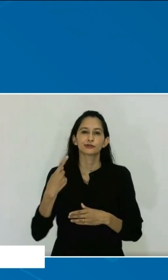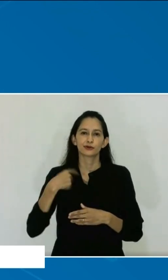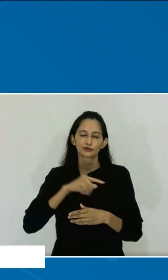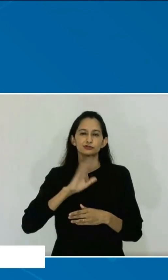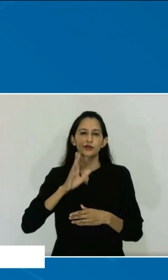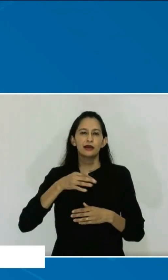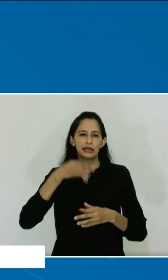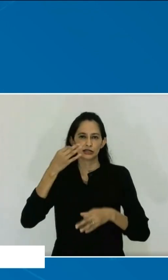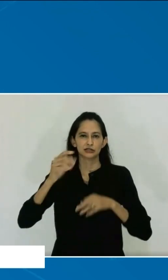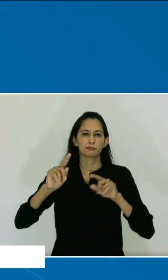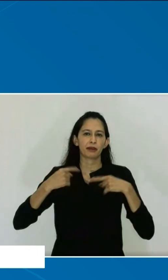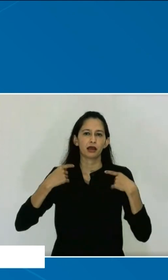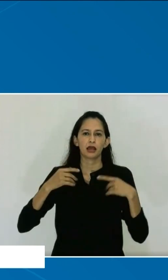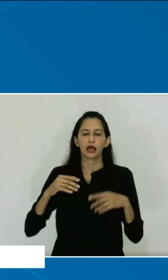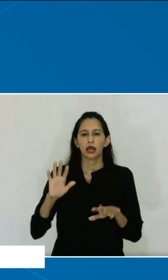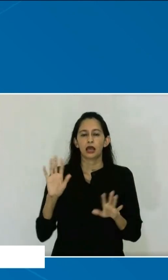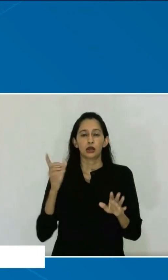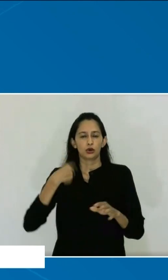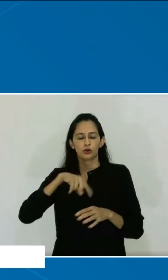por estarmos